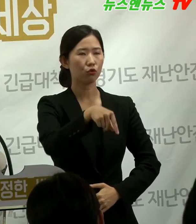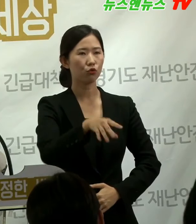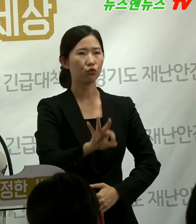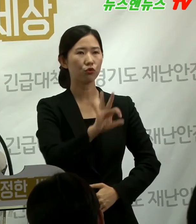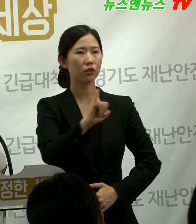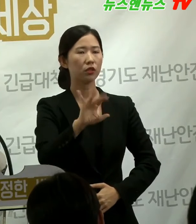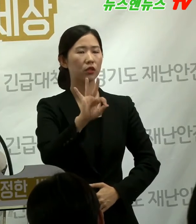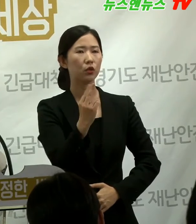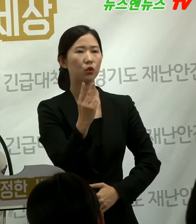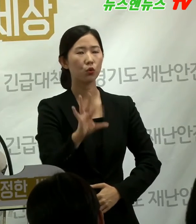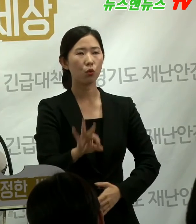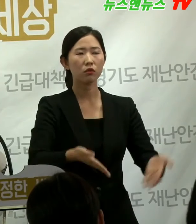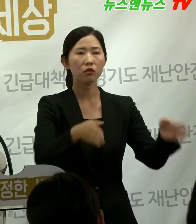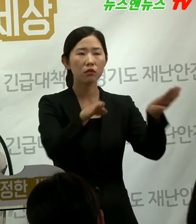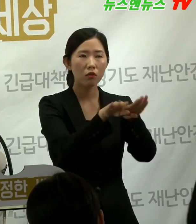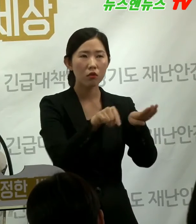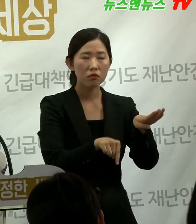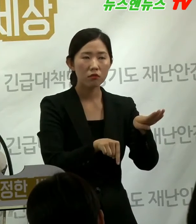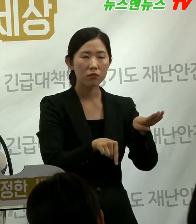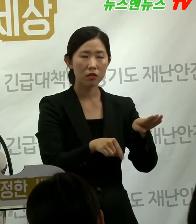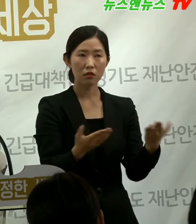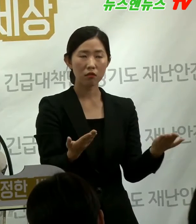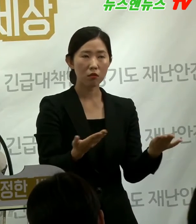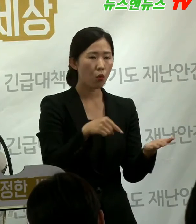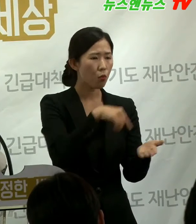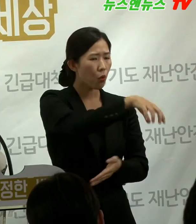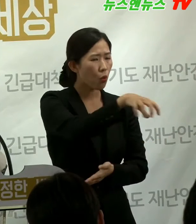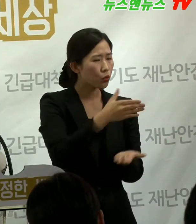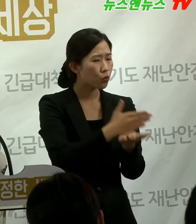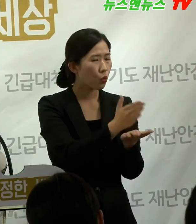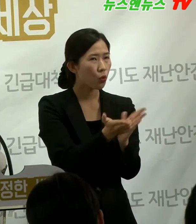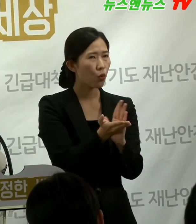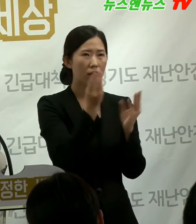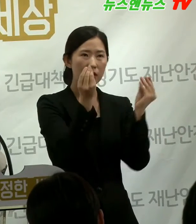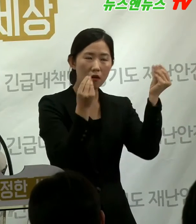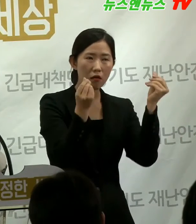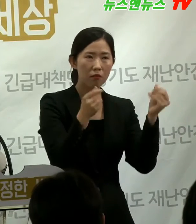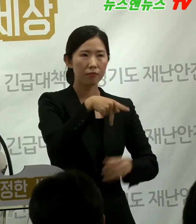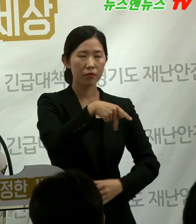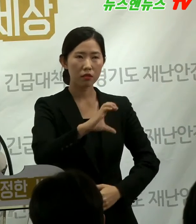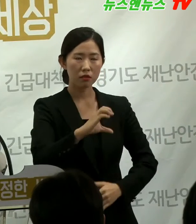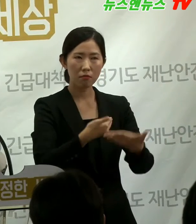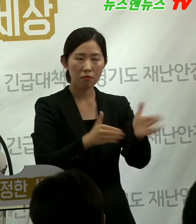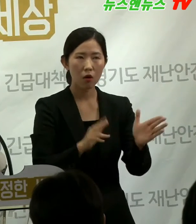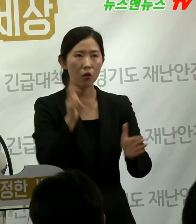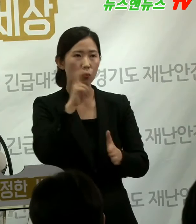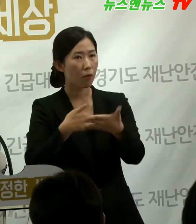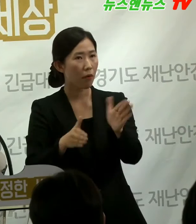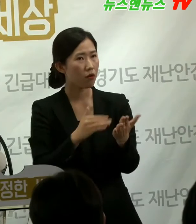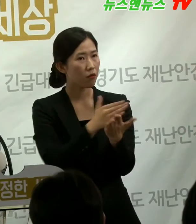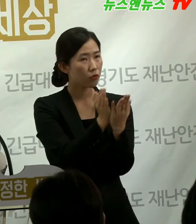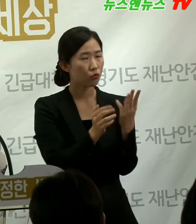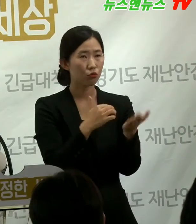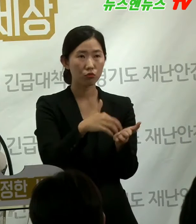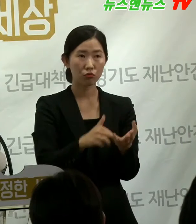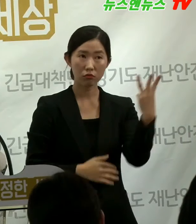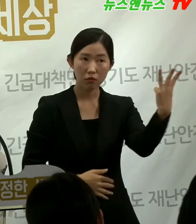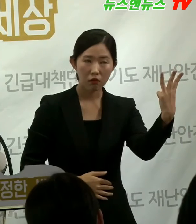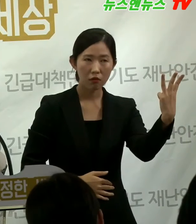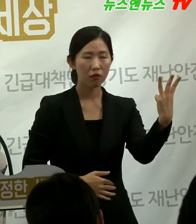업종에 해당되는데 업종을 이제 클럽, 플러텍, PC방, 노래방 등 이런 네 가지 그러니까 크게 세 가지 업종만 해당하는지가 궁금하고요.